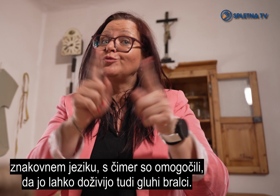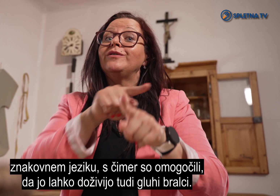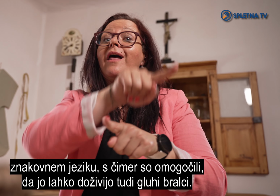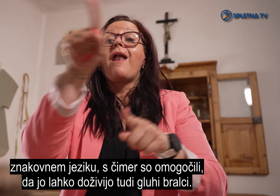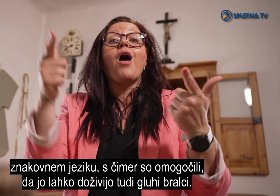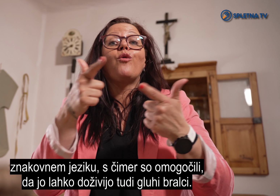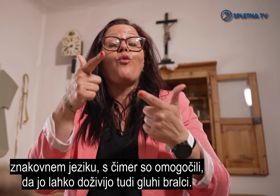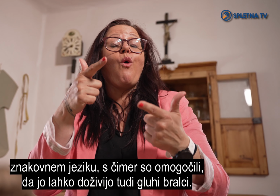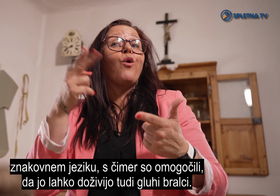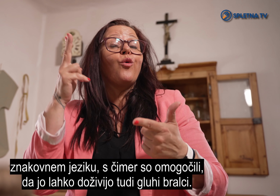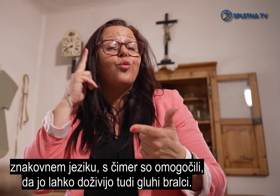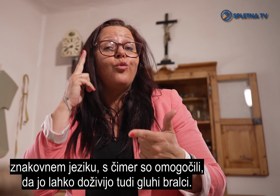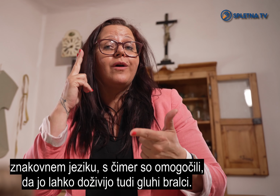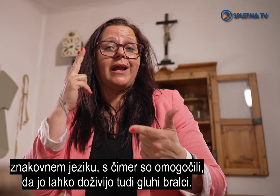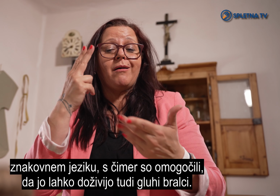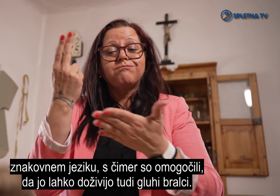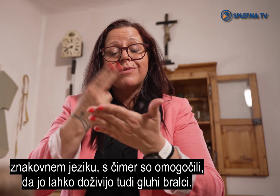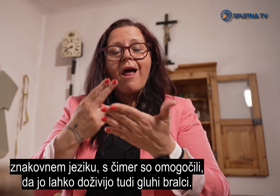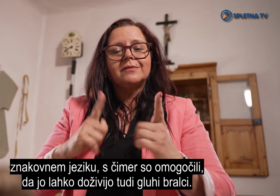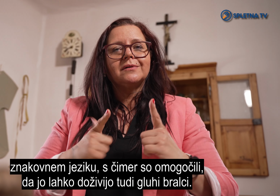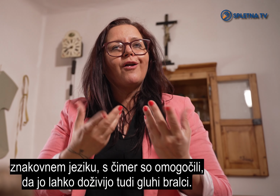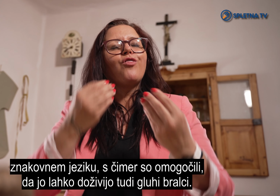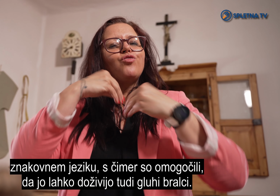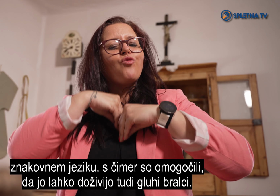jo lahko doživijo tudi gluhi bralci.